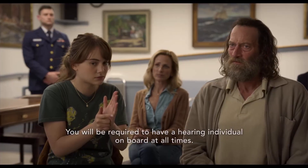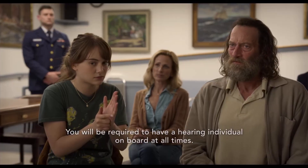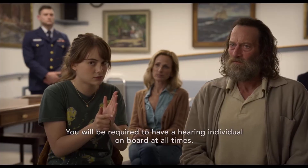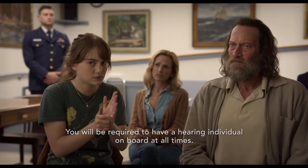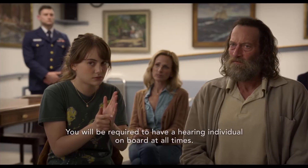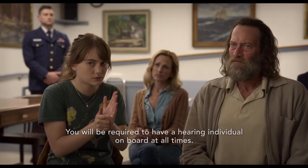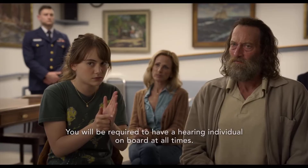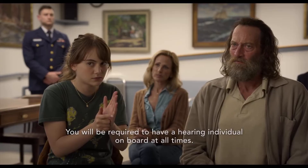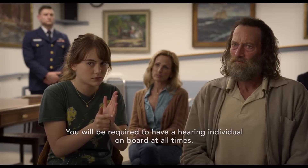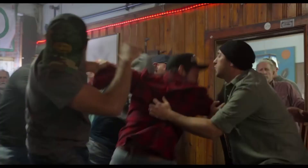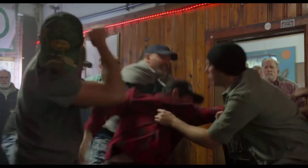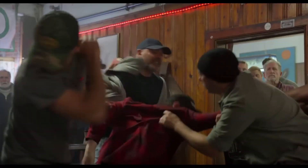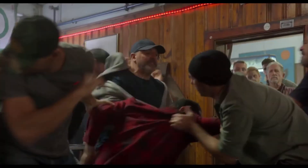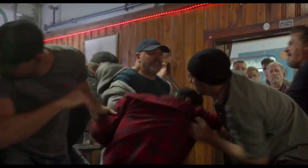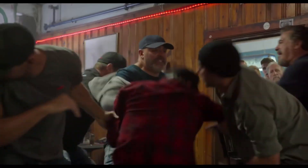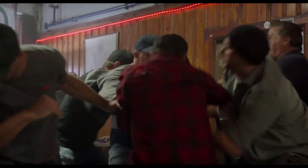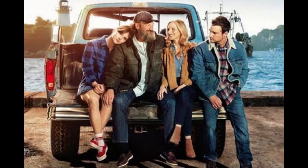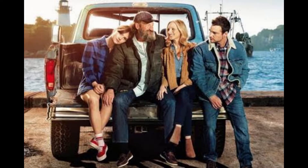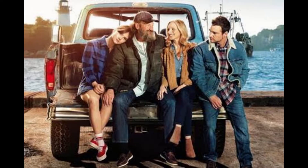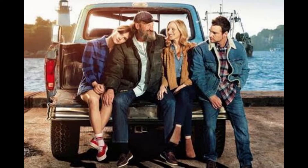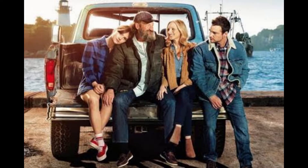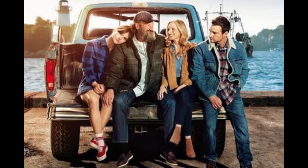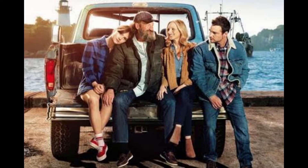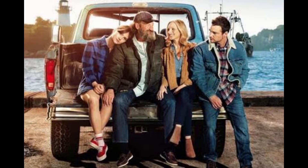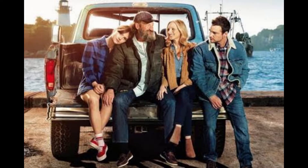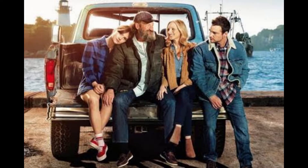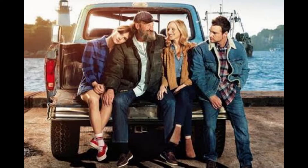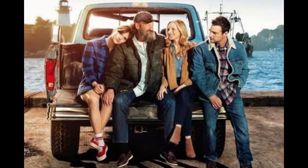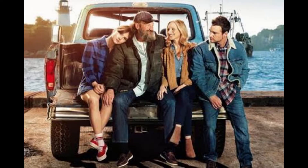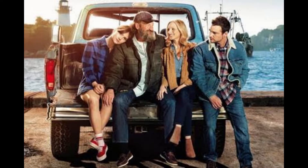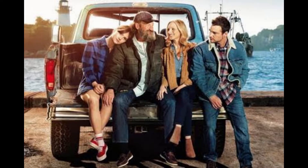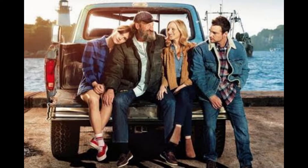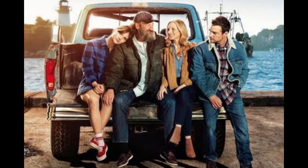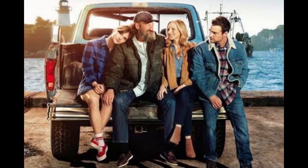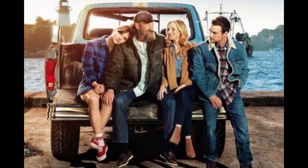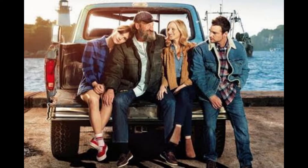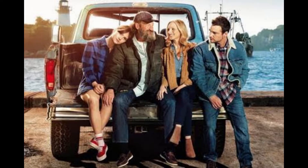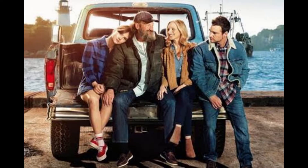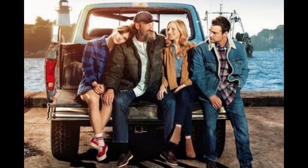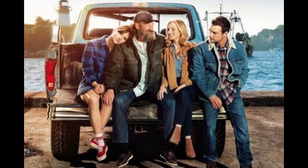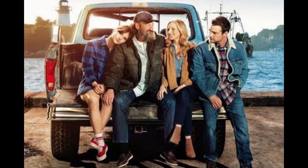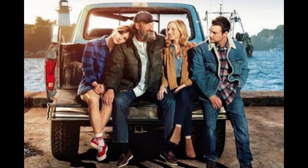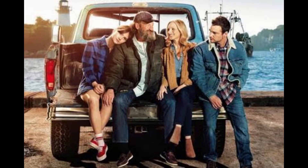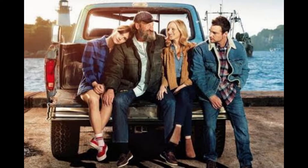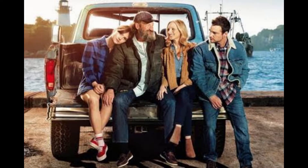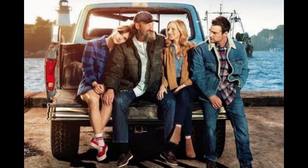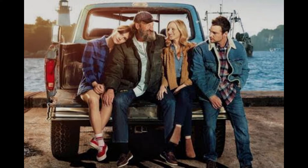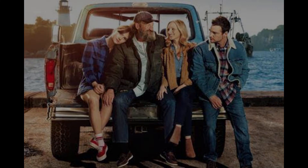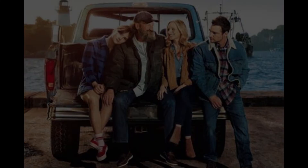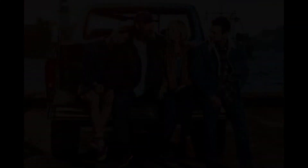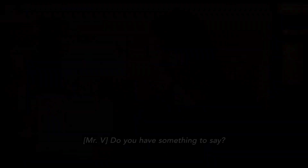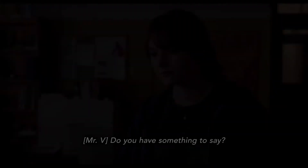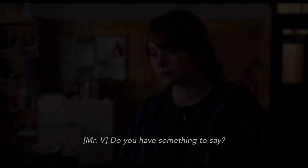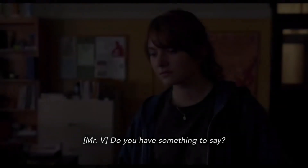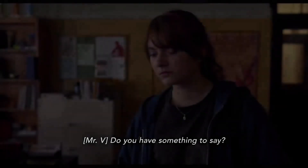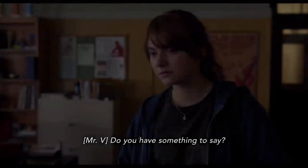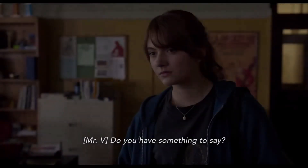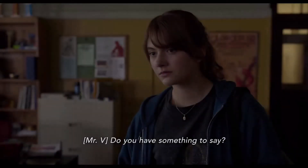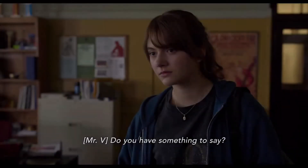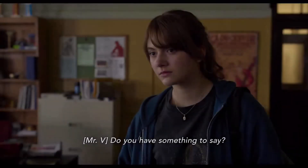la sociedad, pues se comunican en lenguaje de señas, que muy pocas personas entienden. Por otro lado, está el